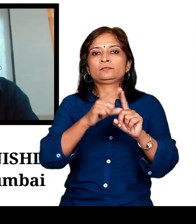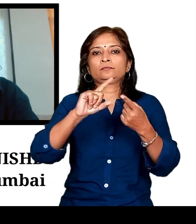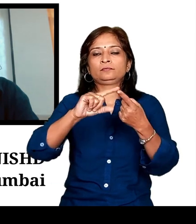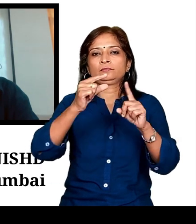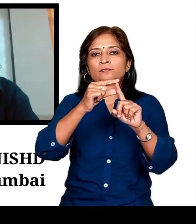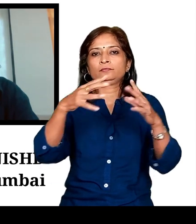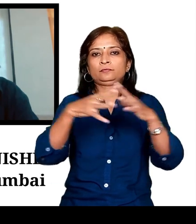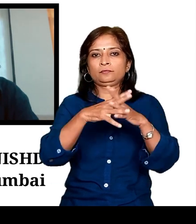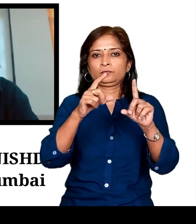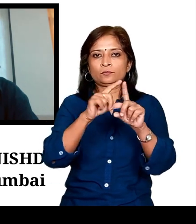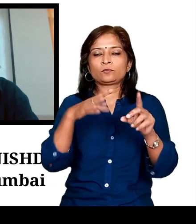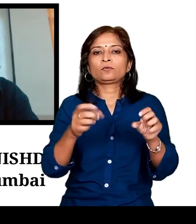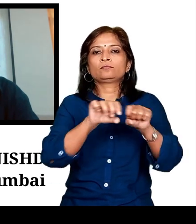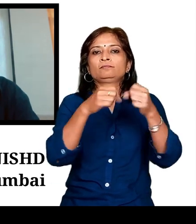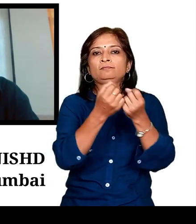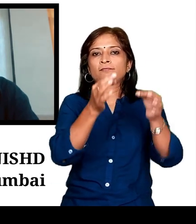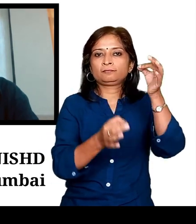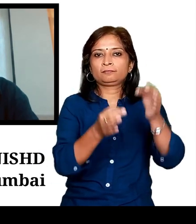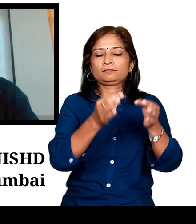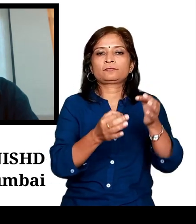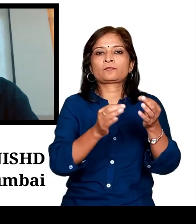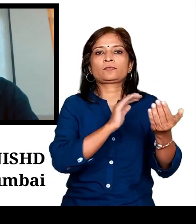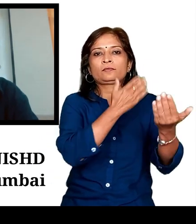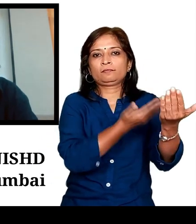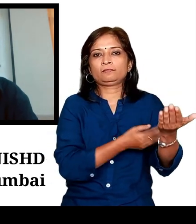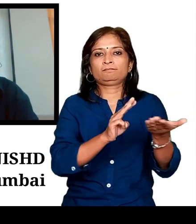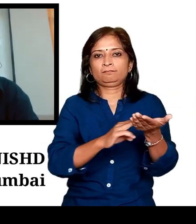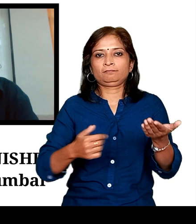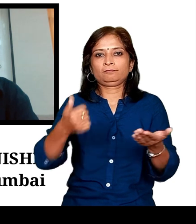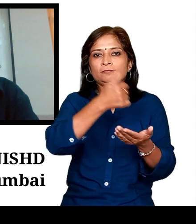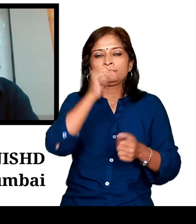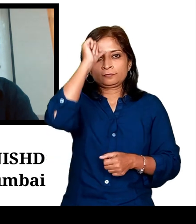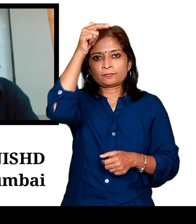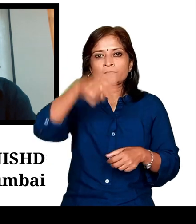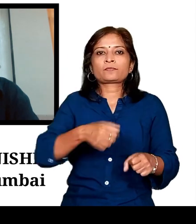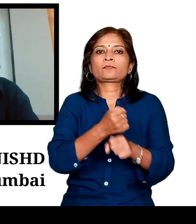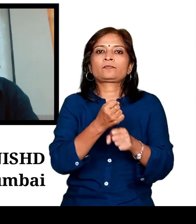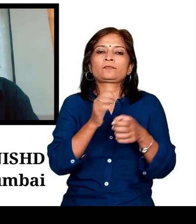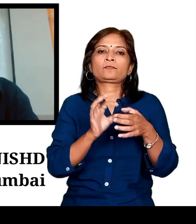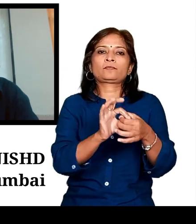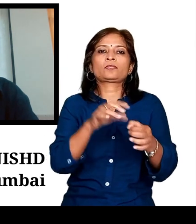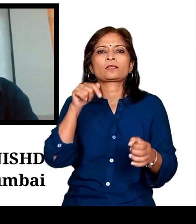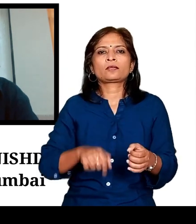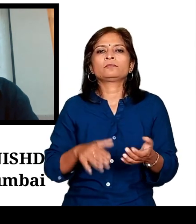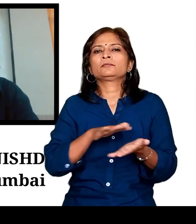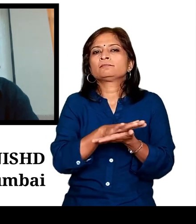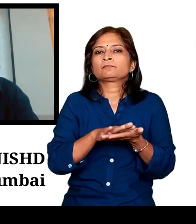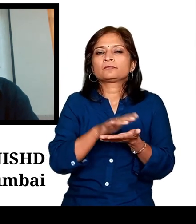DEPWD, सोशल जस्टिस एंड एम्पावरमेंट गवर्नमेंट ऑफ इंडिया। Basically, we work for persons